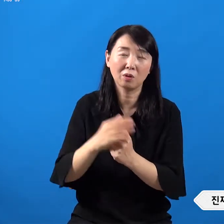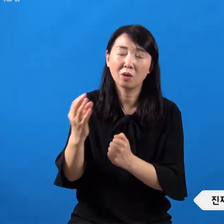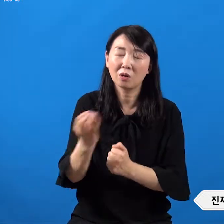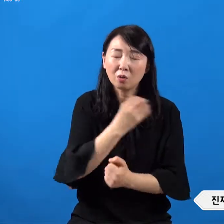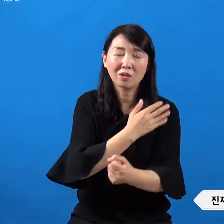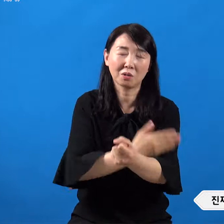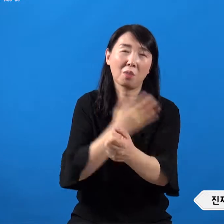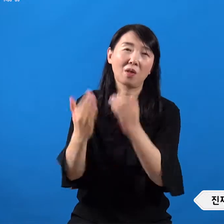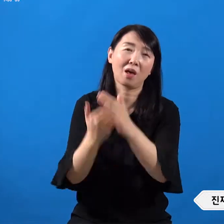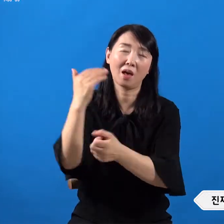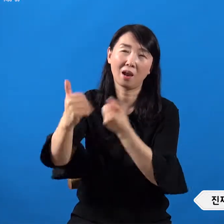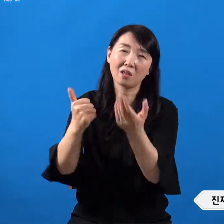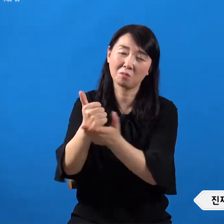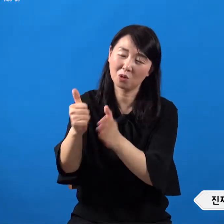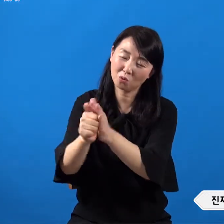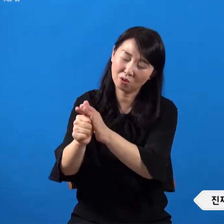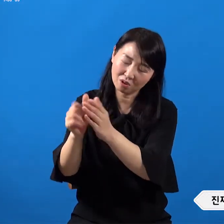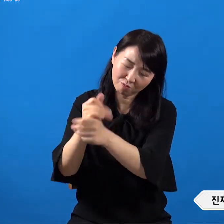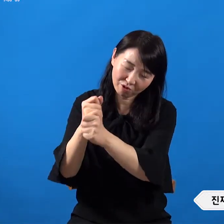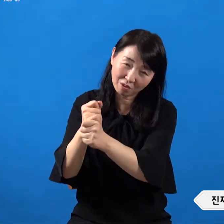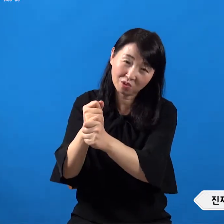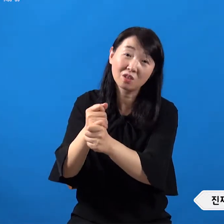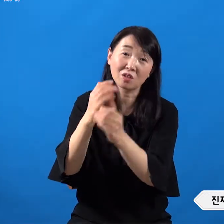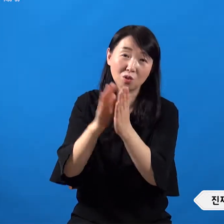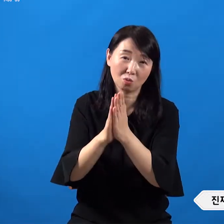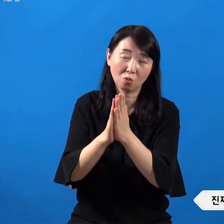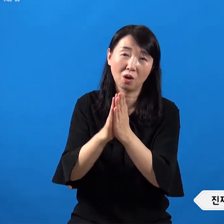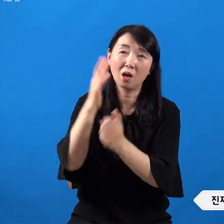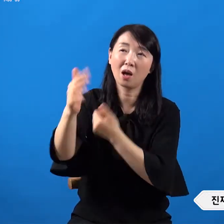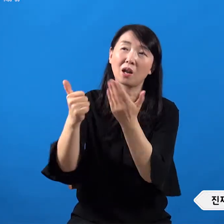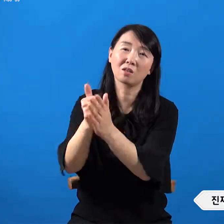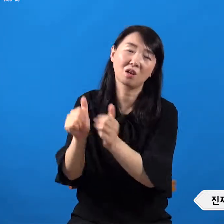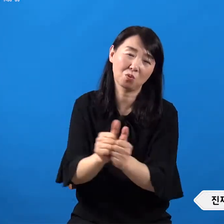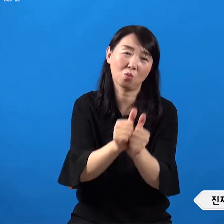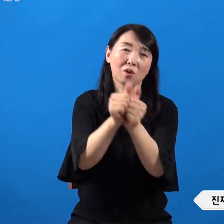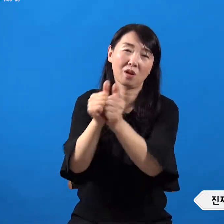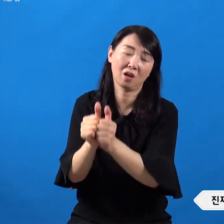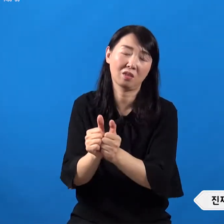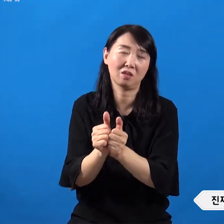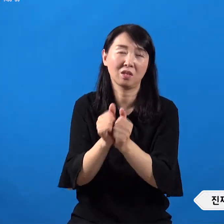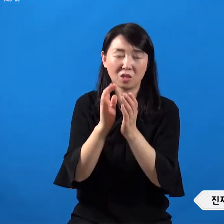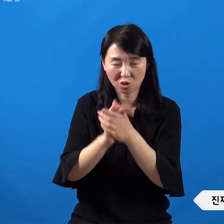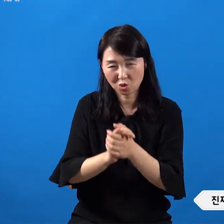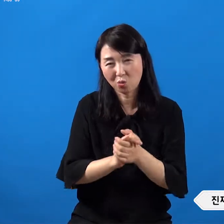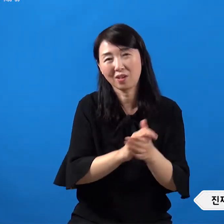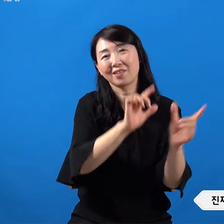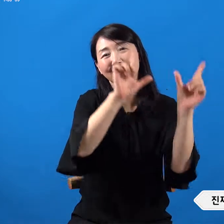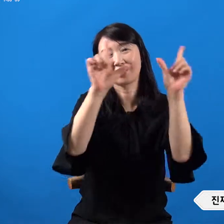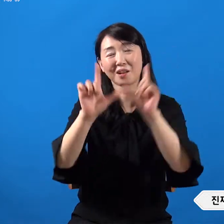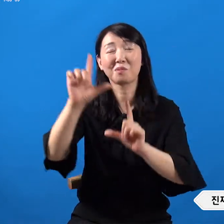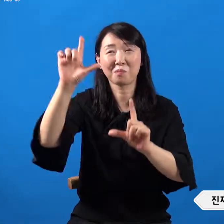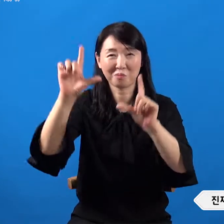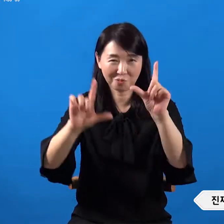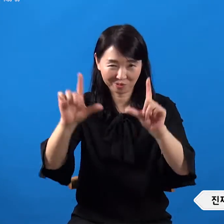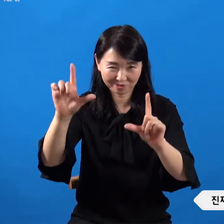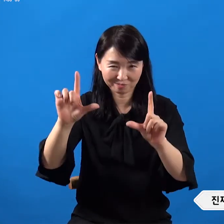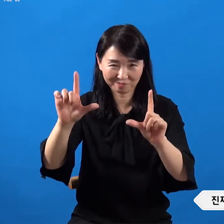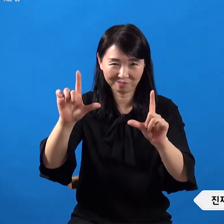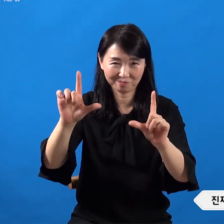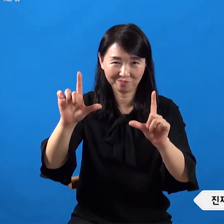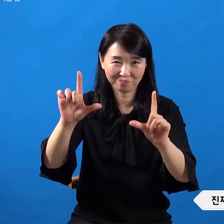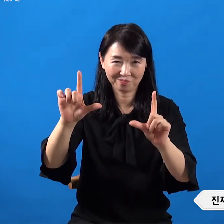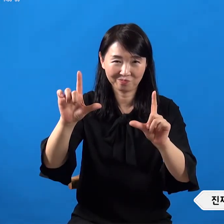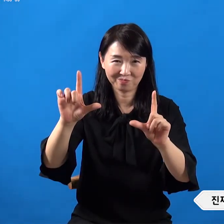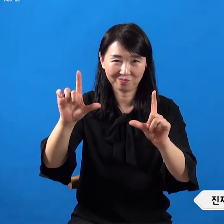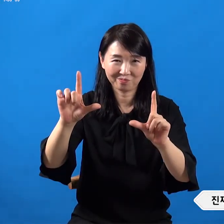전능하신 하나님의 손을 붙잡는 기도, 그렇게 하나님과 동행하는 기도의 삶의 모습, 오늘